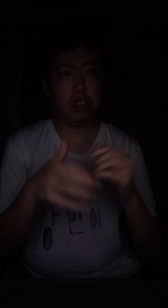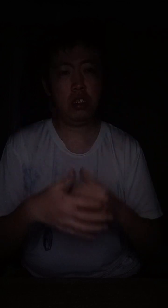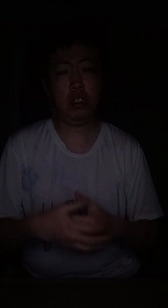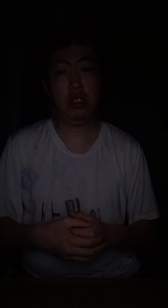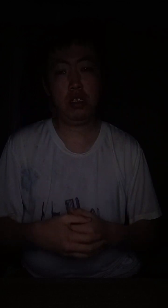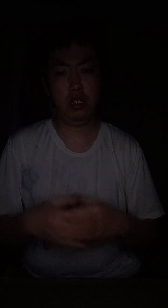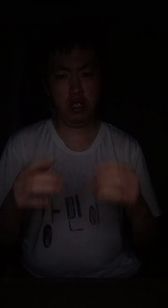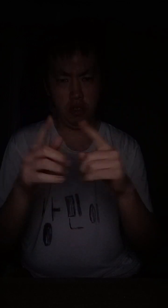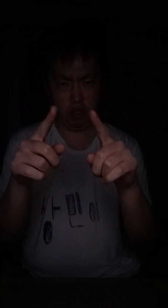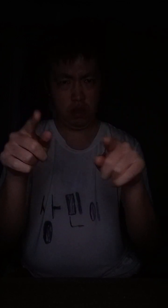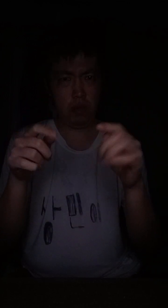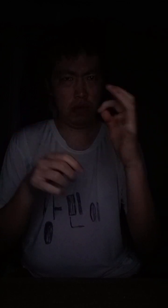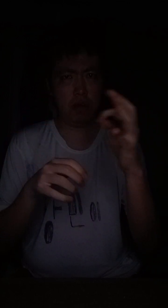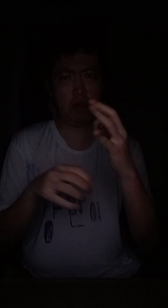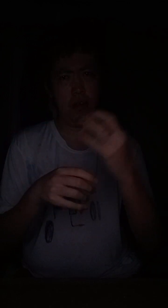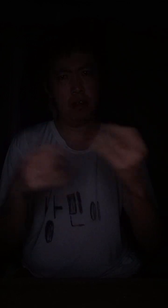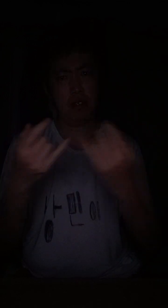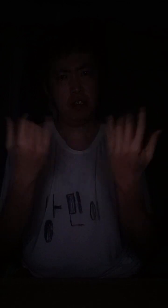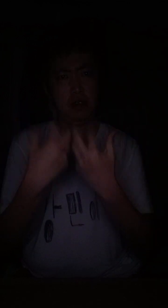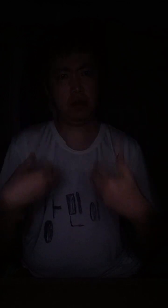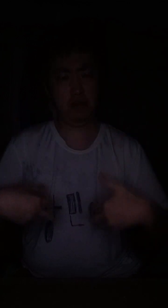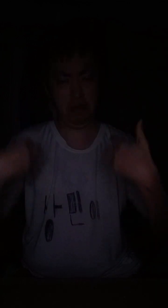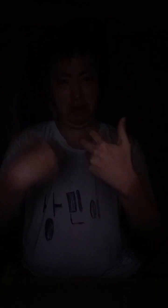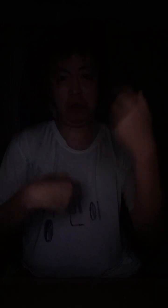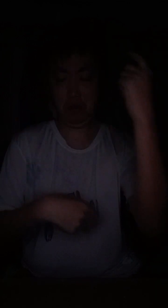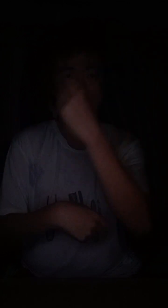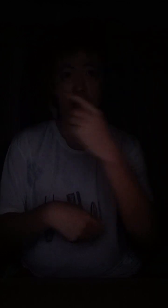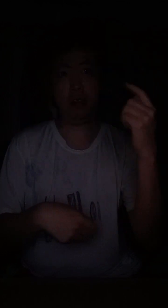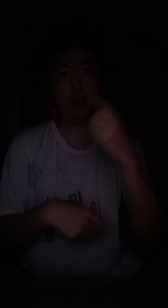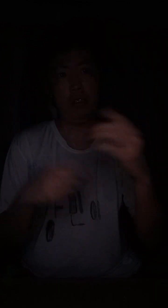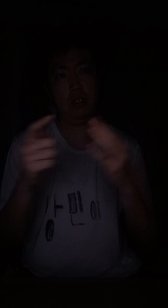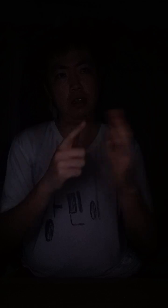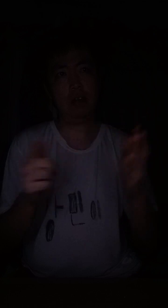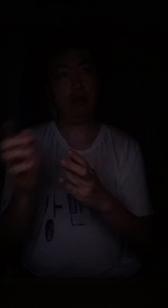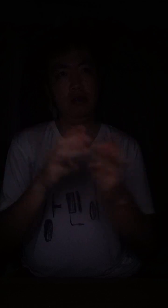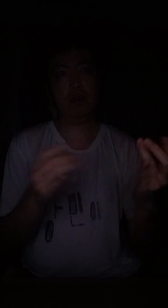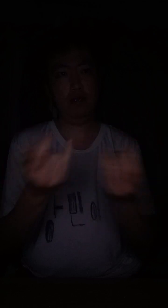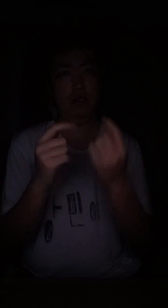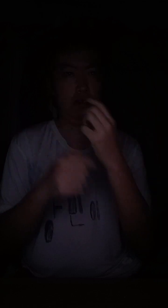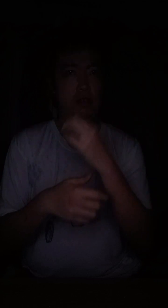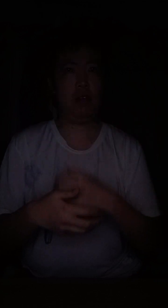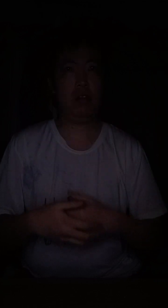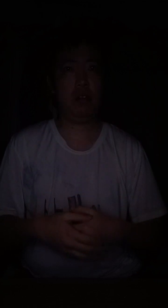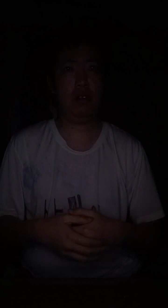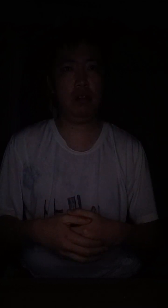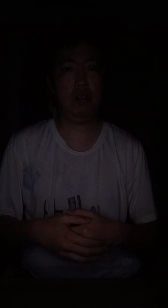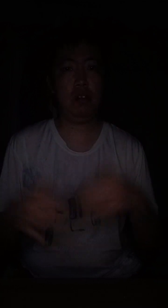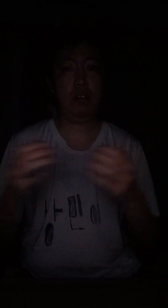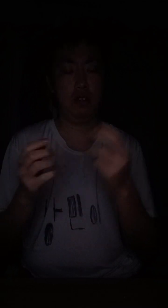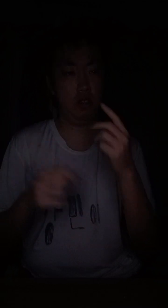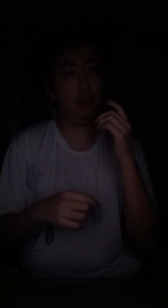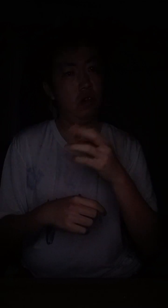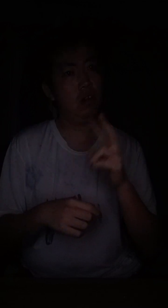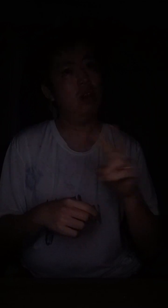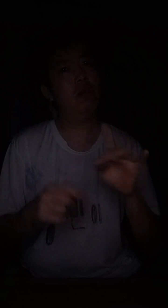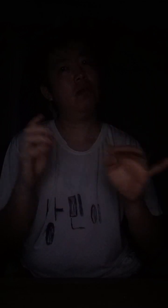스마트폰 속엔 피해 여성의 탈의 장면뿐만 아니라 매장 내 다른 직원들의 영상도 있었습니다. 그 대상이 20명에 이르며 대부분